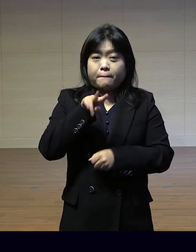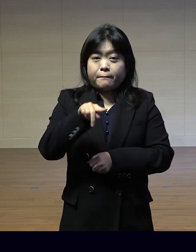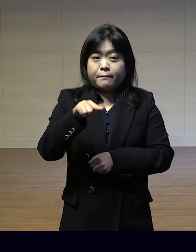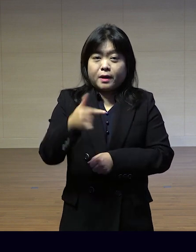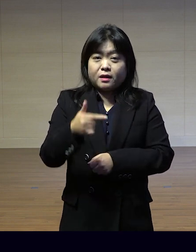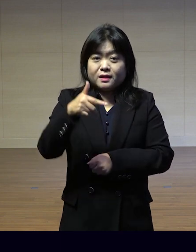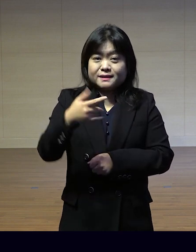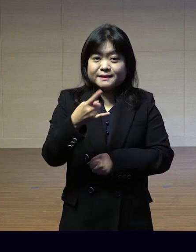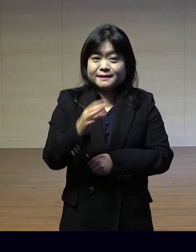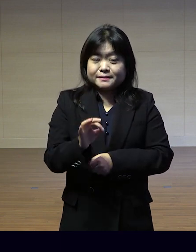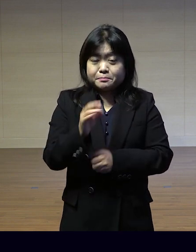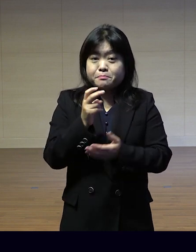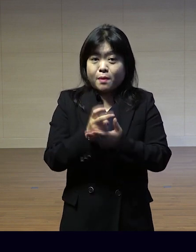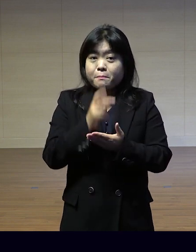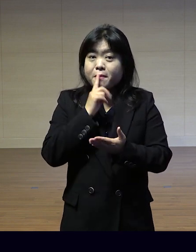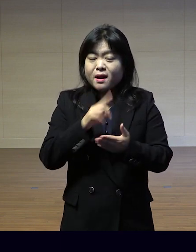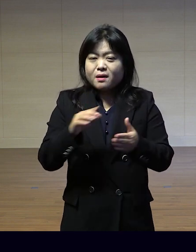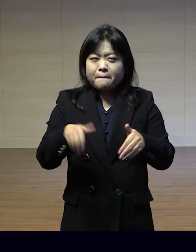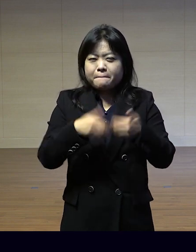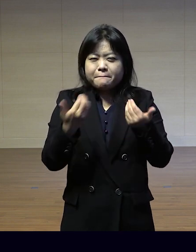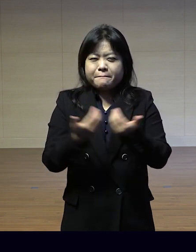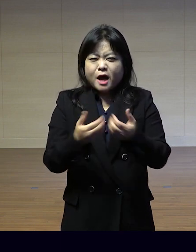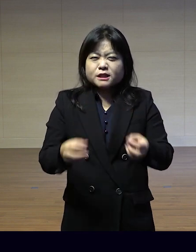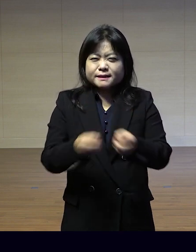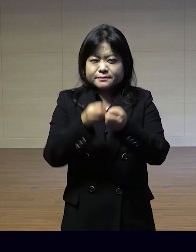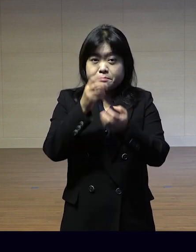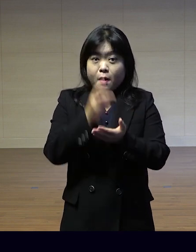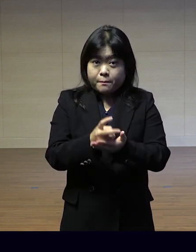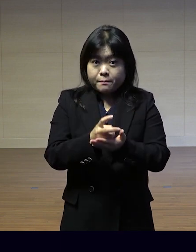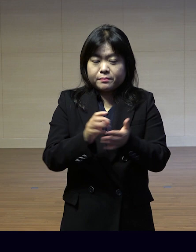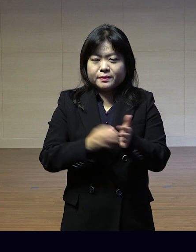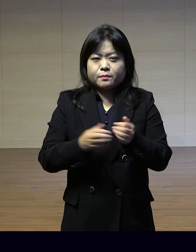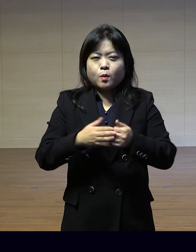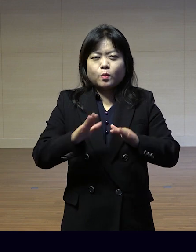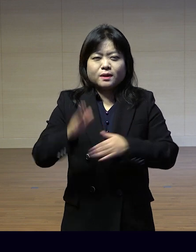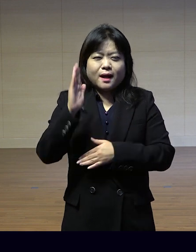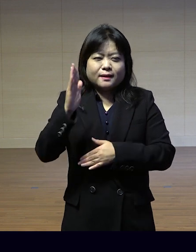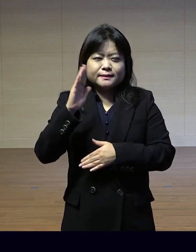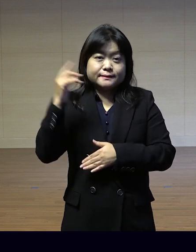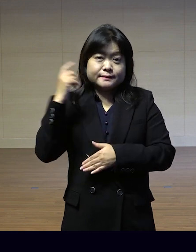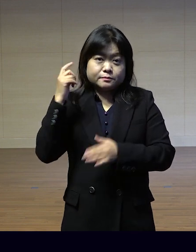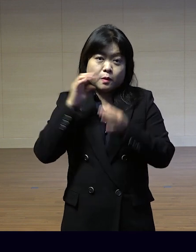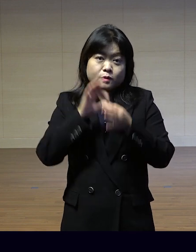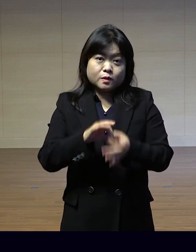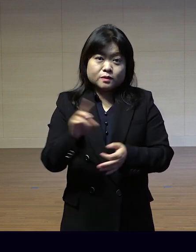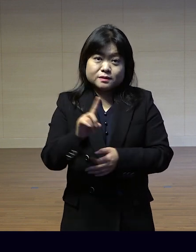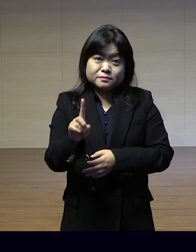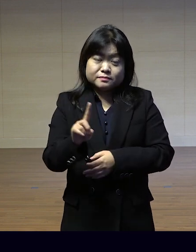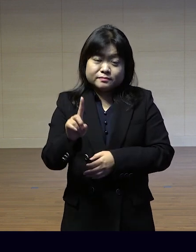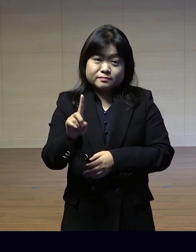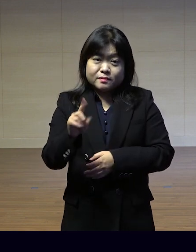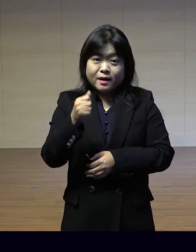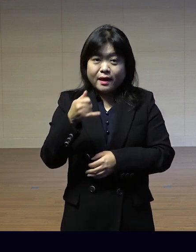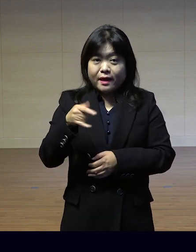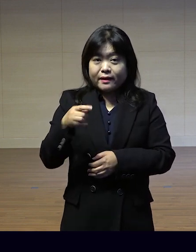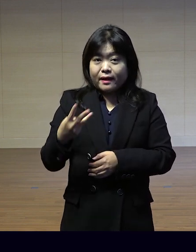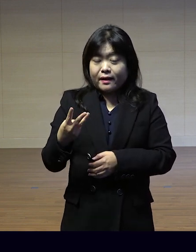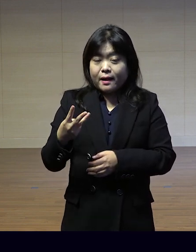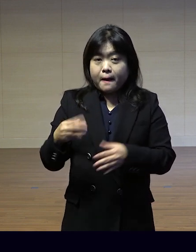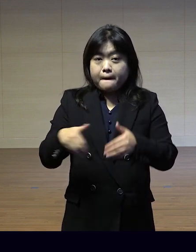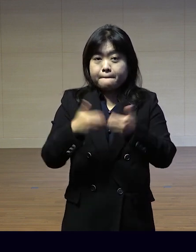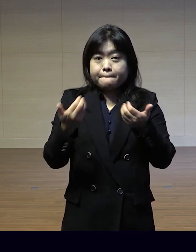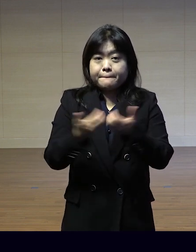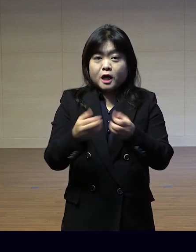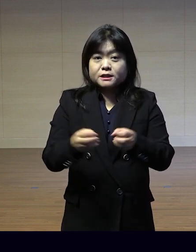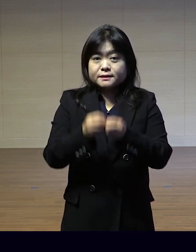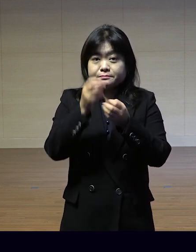변정법이라고 이렇게 표현을 하는데요. 여러분 오늘 강연 들으시면서 어떻습니까? 조금 헤겔 변정법이라고 하는